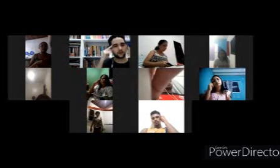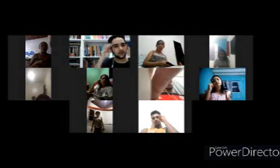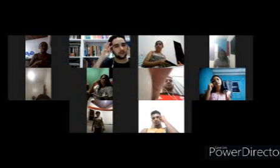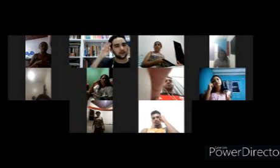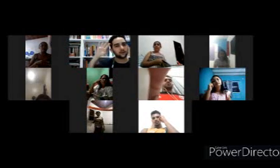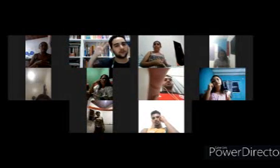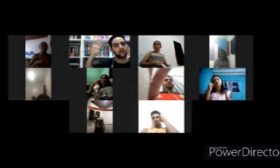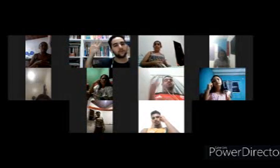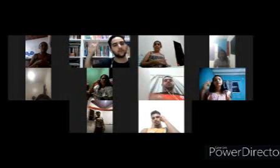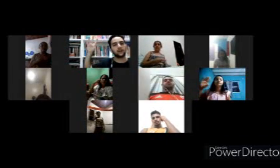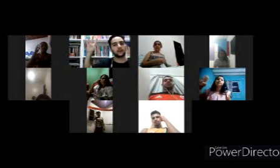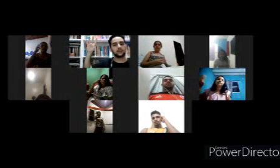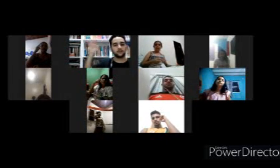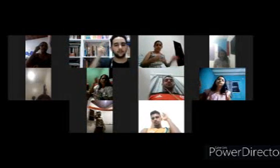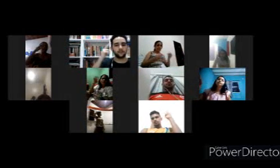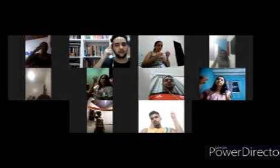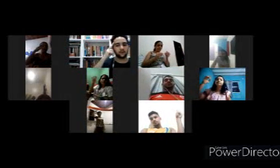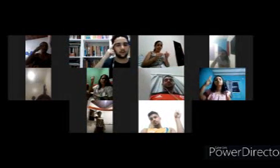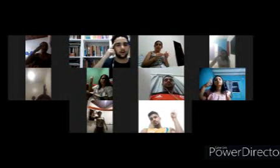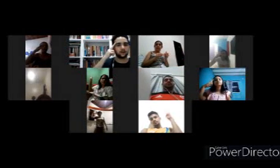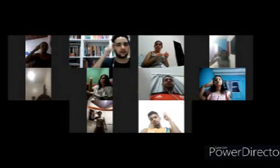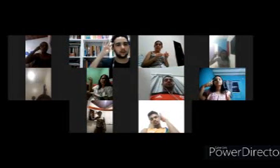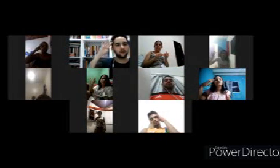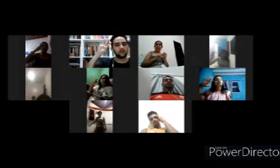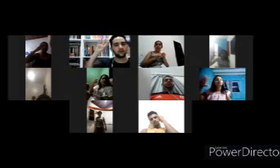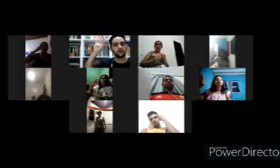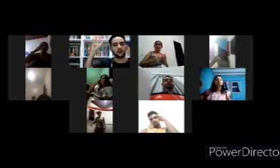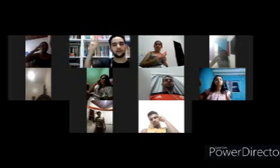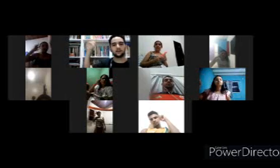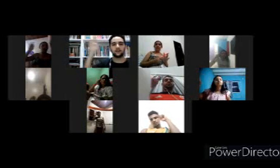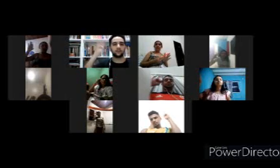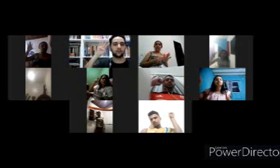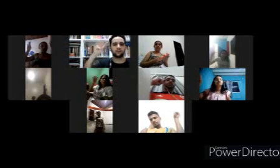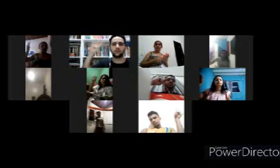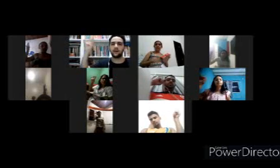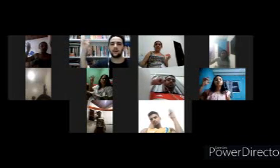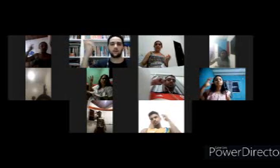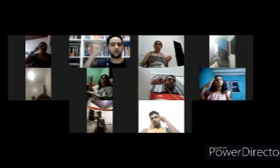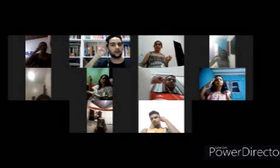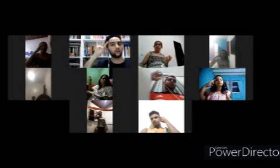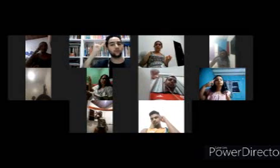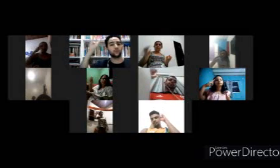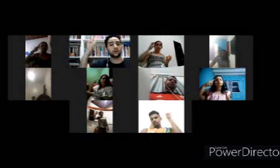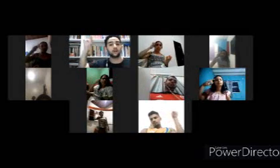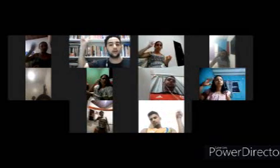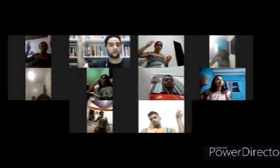assim e faço assim. Assim e faço assim, porque eu sonhei acordado, eu estou sonhando.